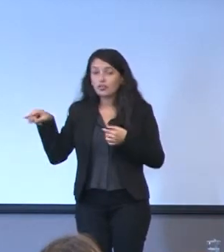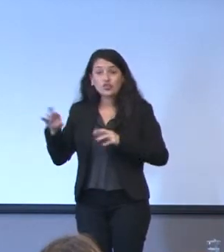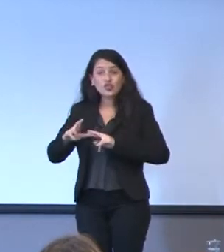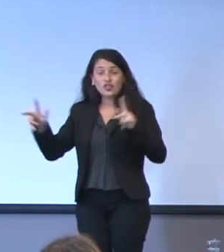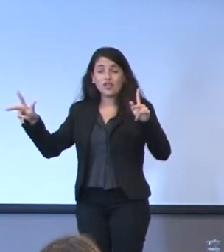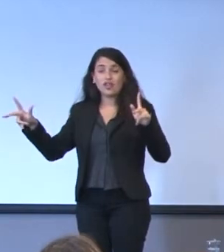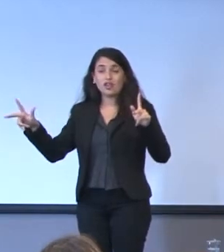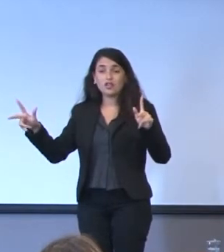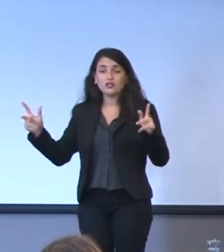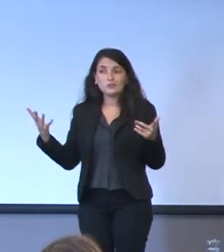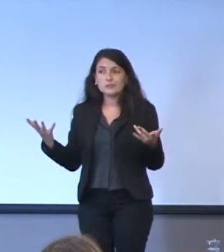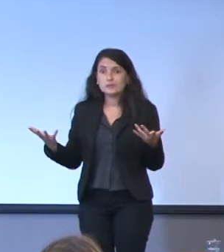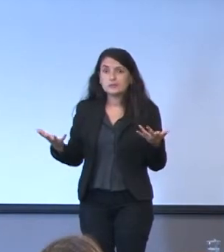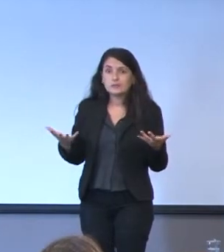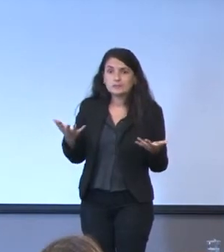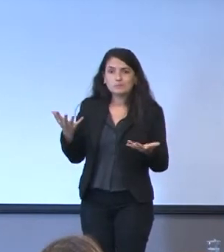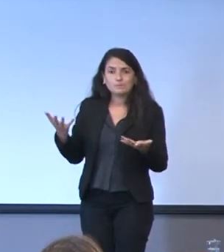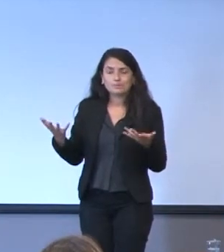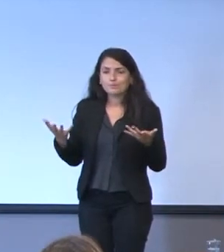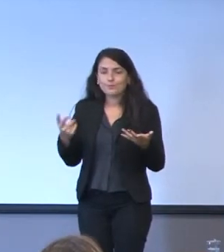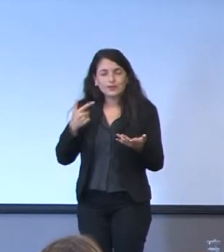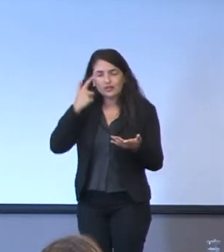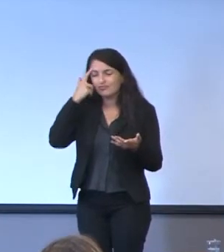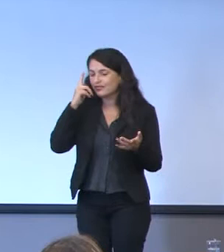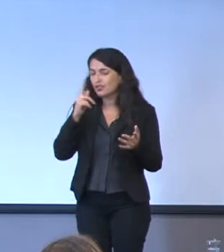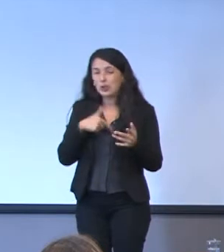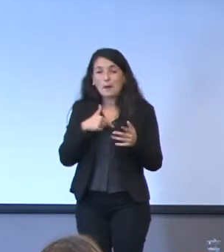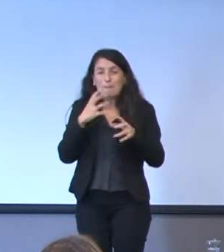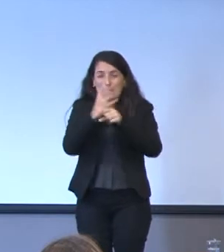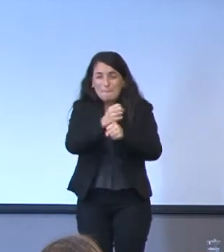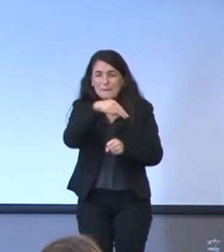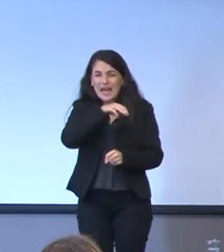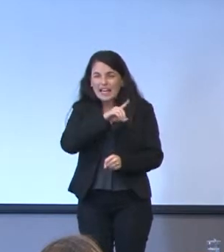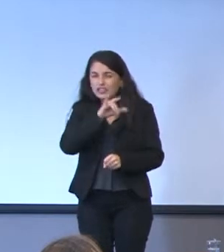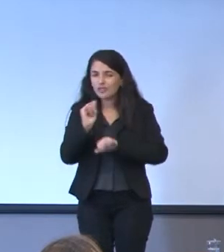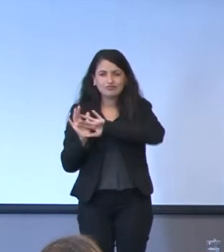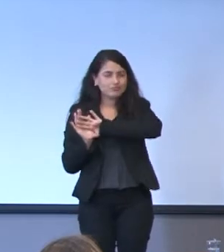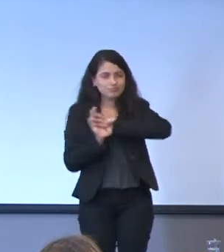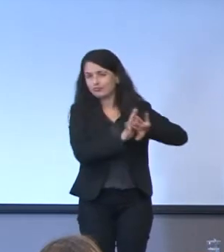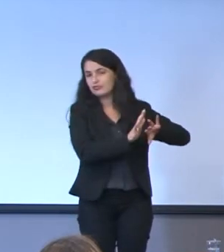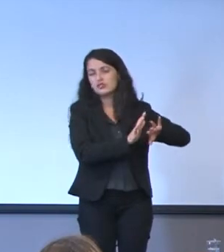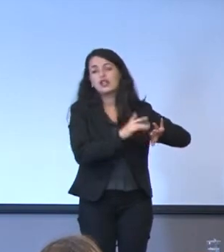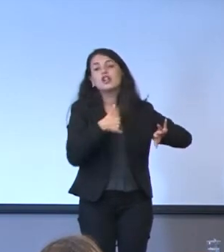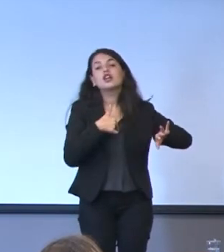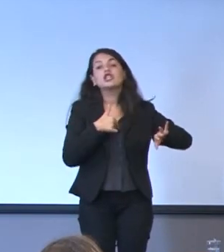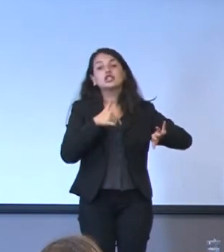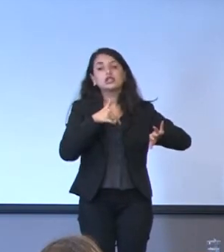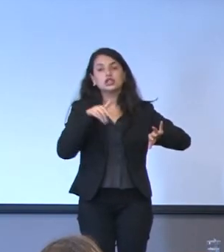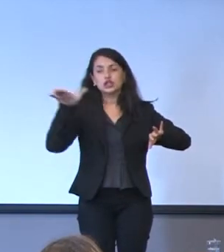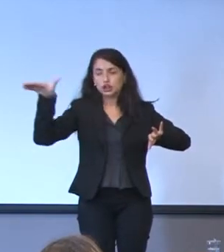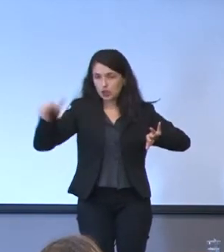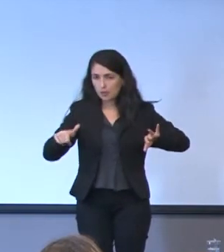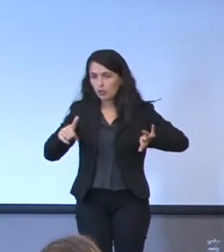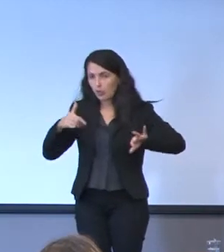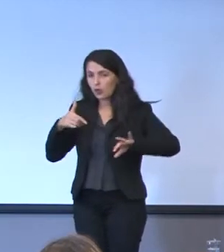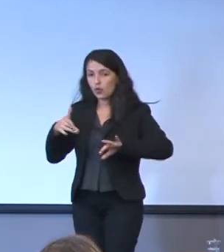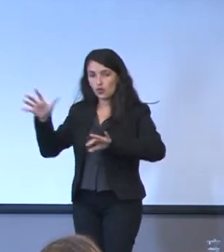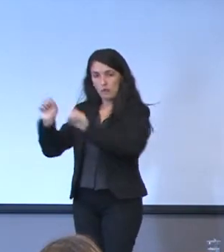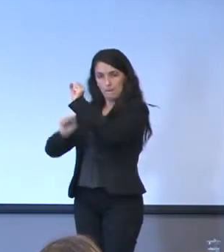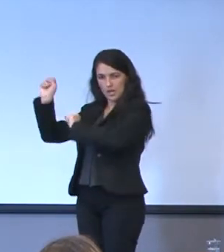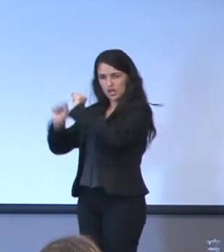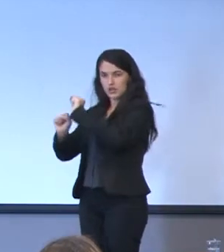decidiram abandonar o racional da média. Eles chamaram os fabricantes de